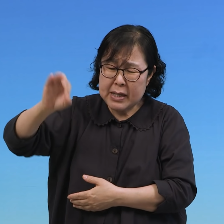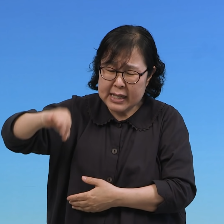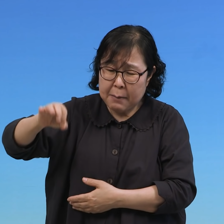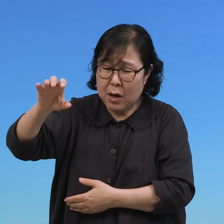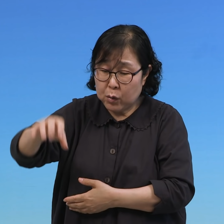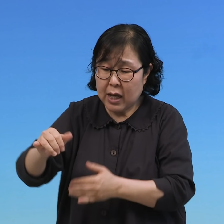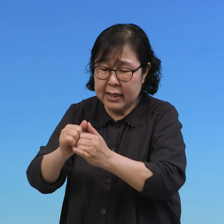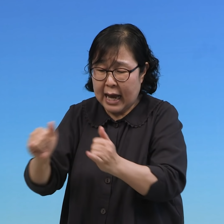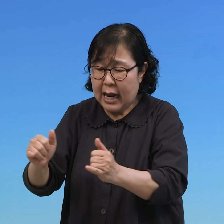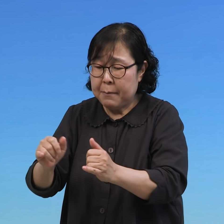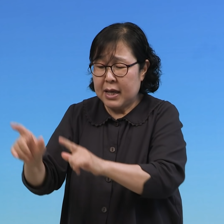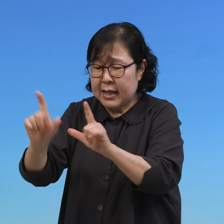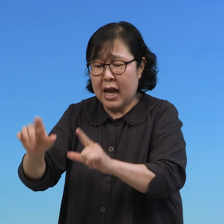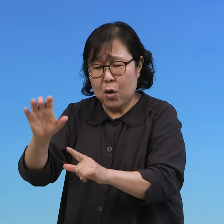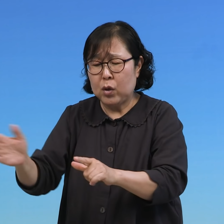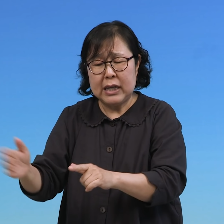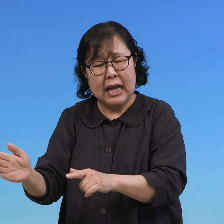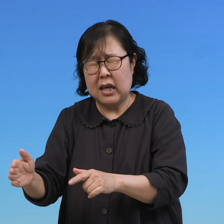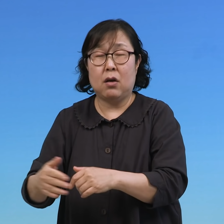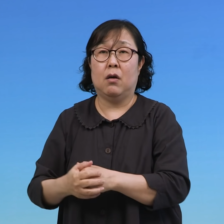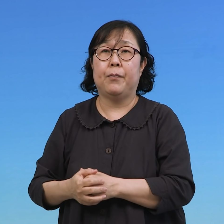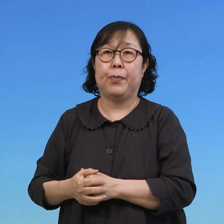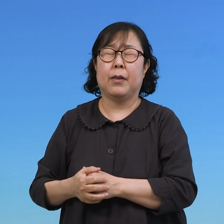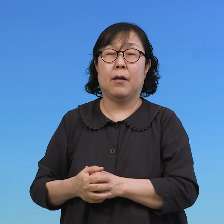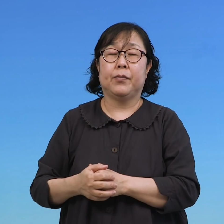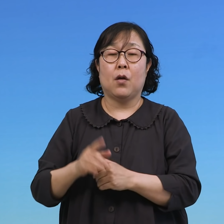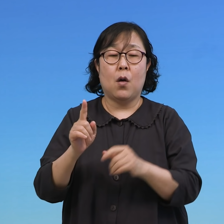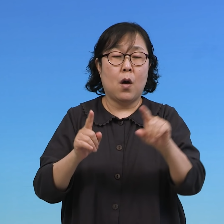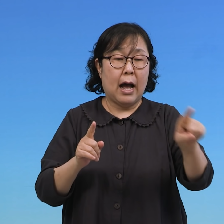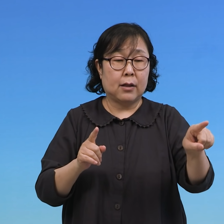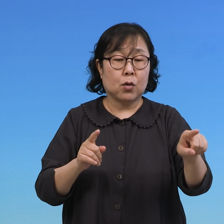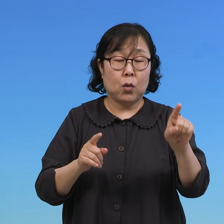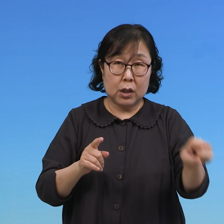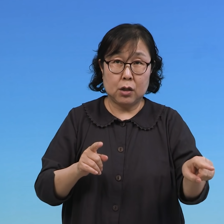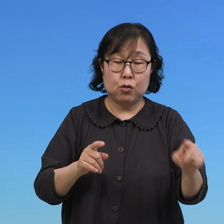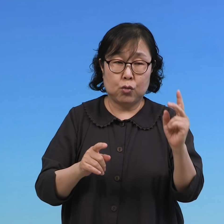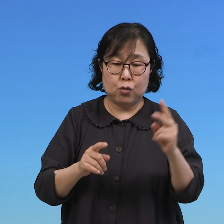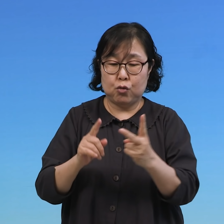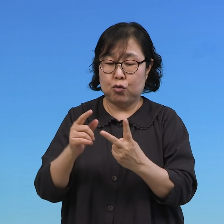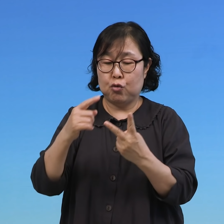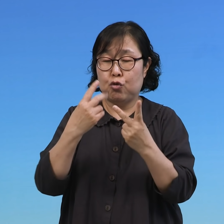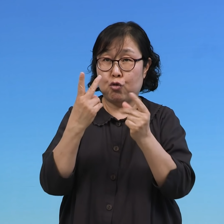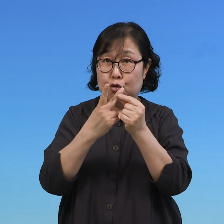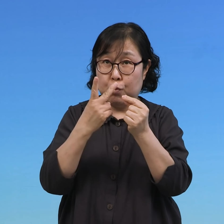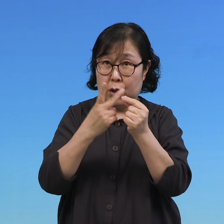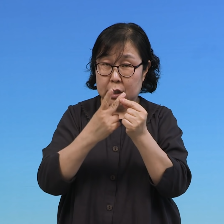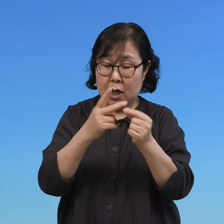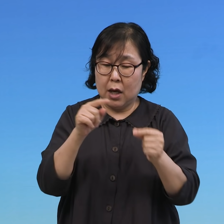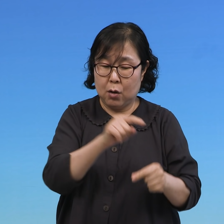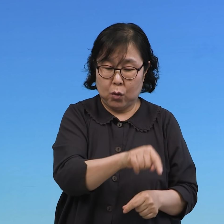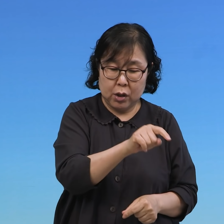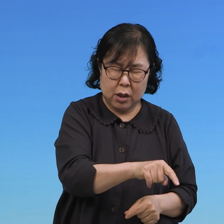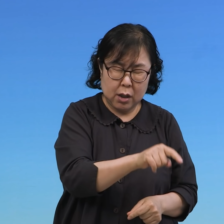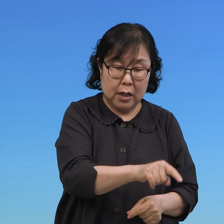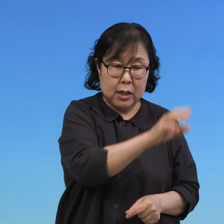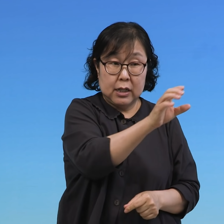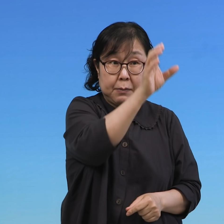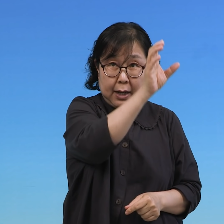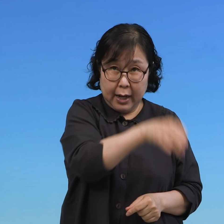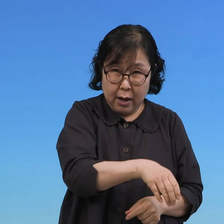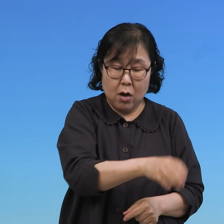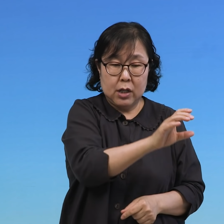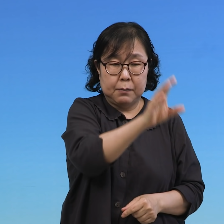됩니다. 이게 말구유의 상징이고요. 그 다음부터 들어보세요. 또 한 곳은 십자가입니다. 십자가는 죽임당하는